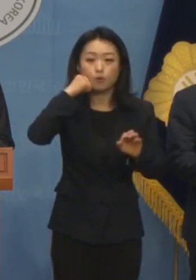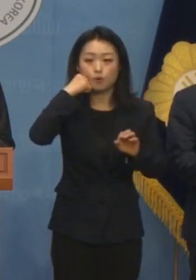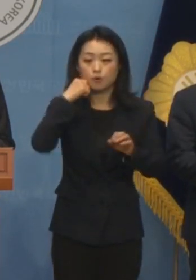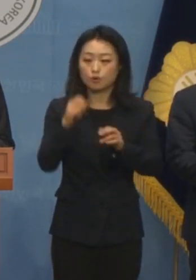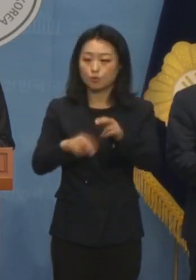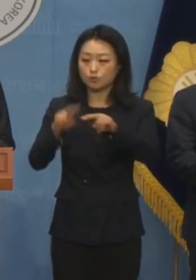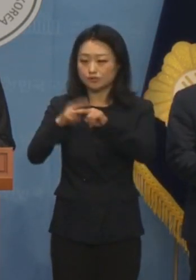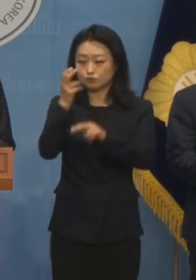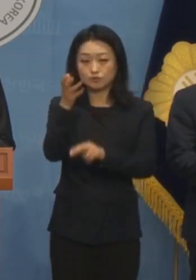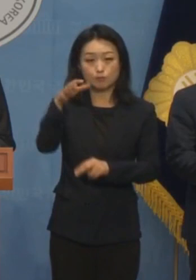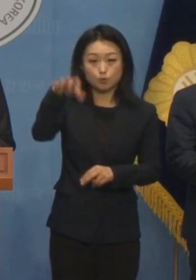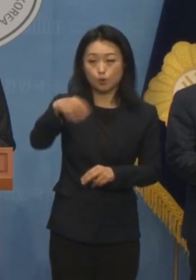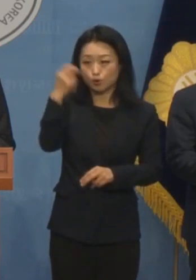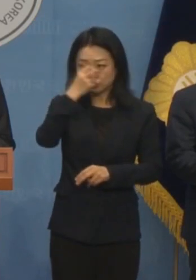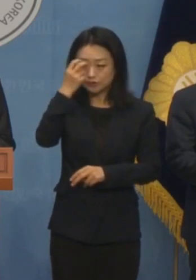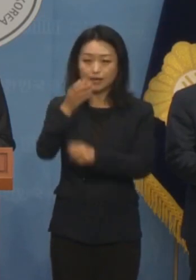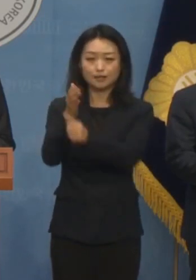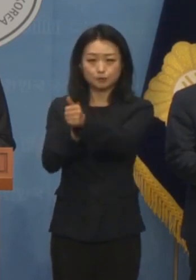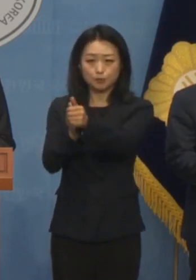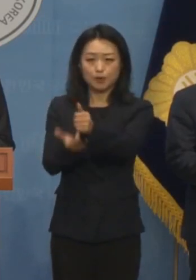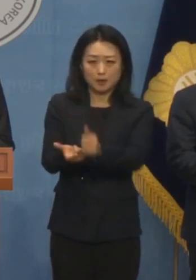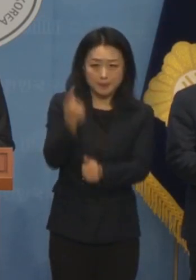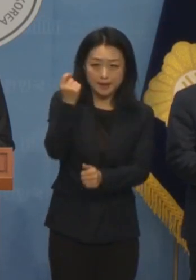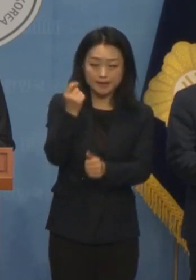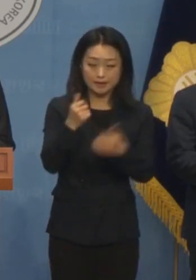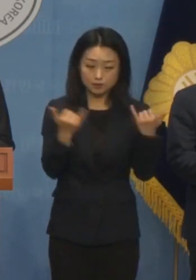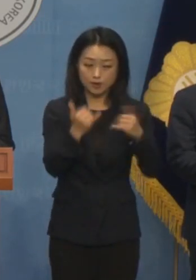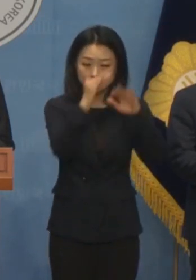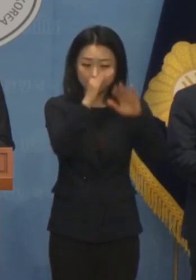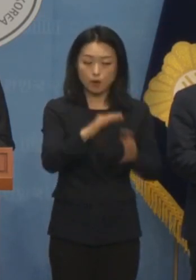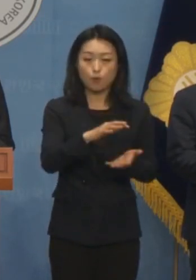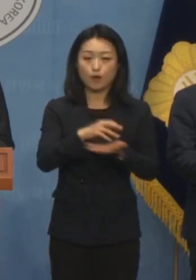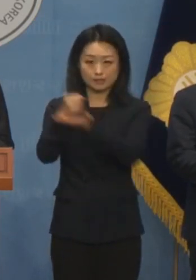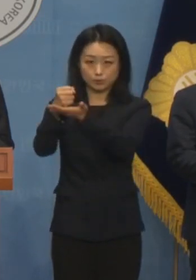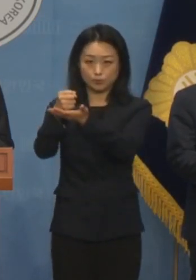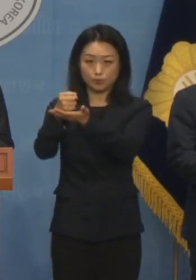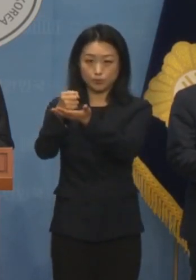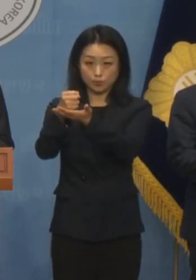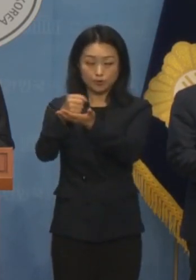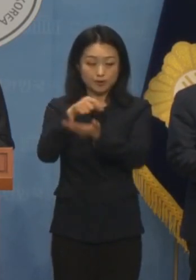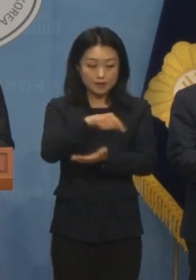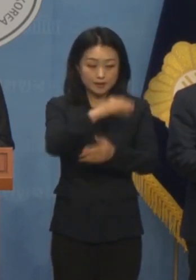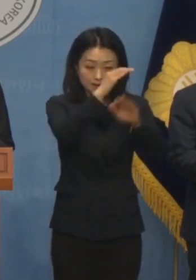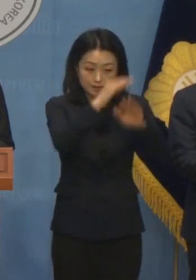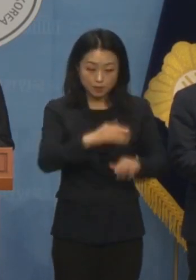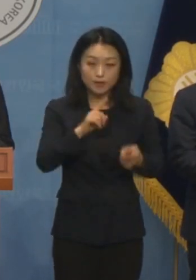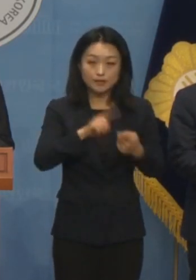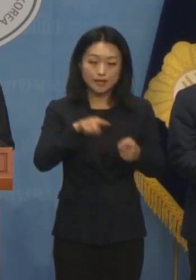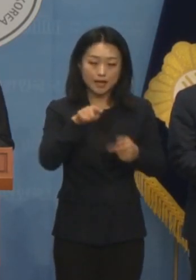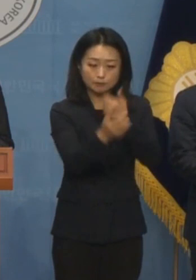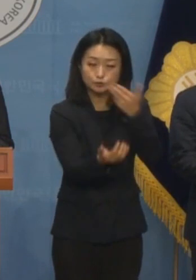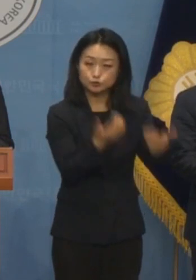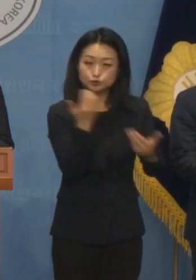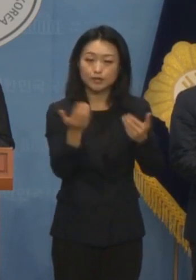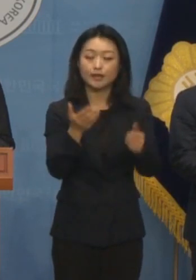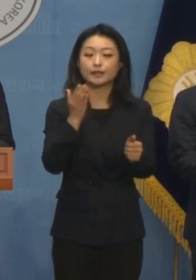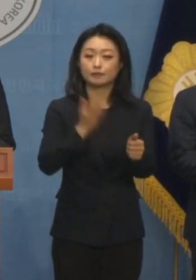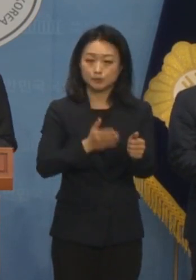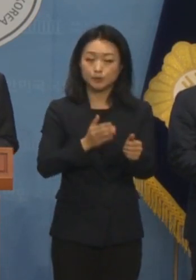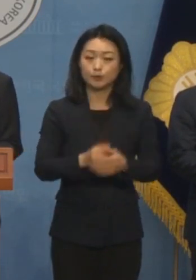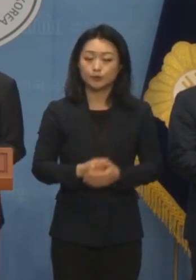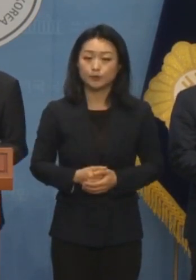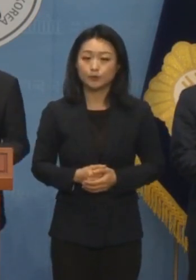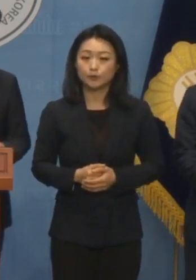공수처가 수사 의지가 있다면 하루빨리 통화 기록을 확보하고 관련자들에 대한 압수수색에 나서야 할